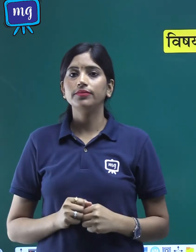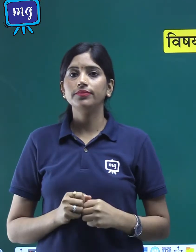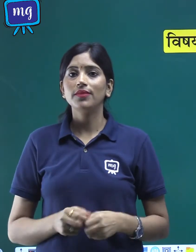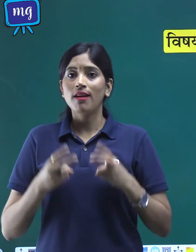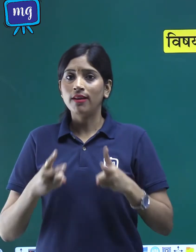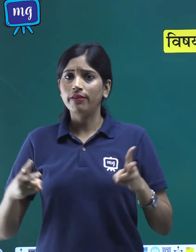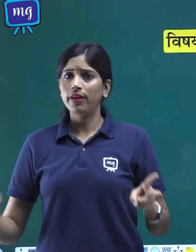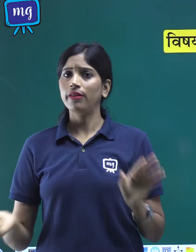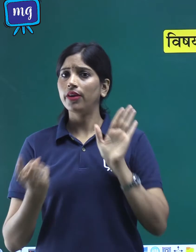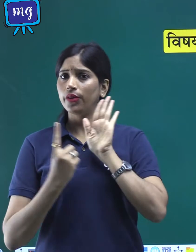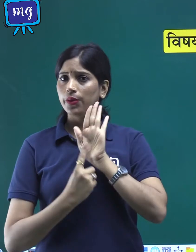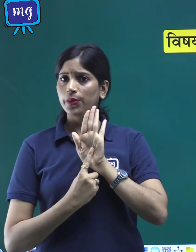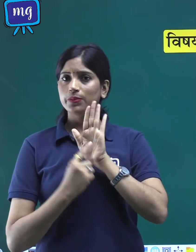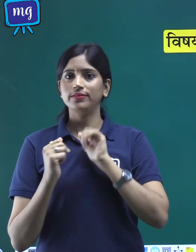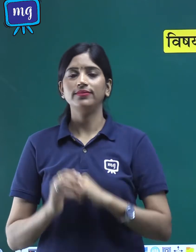साधन।